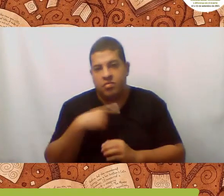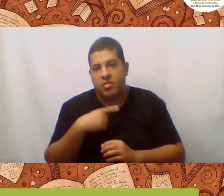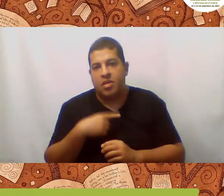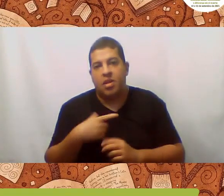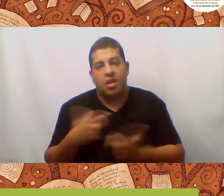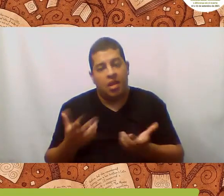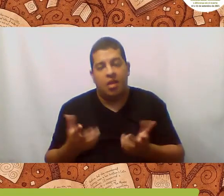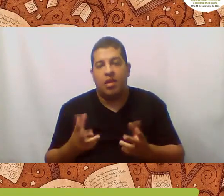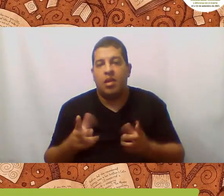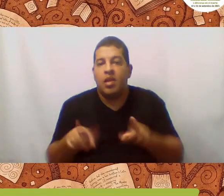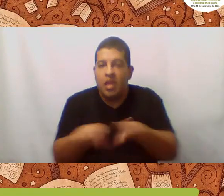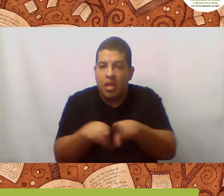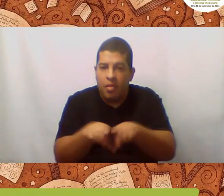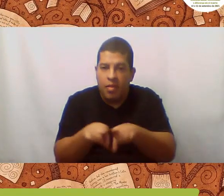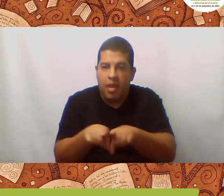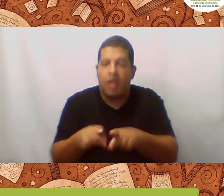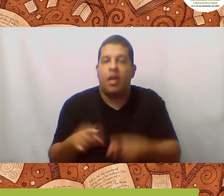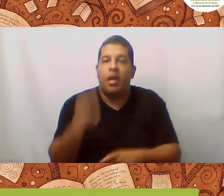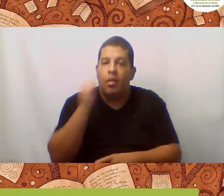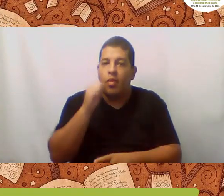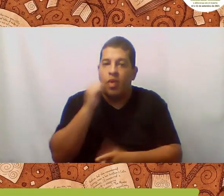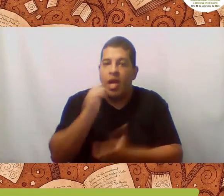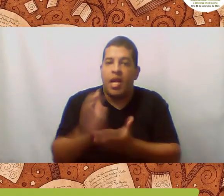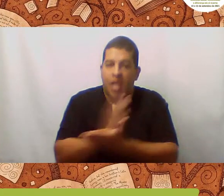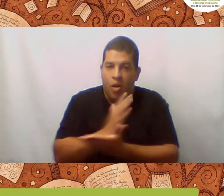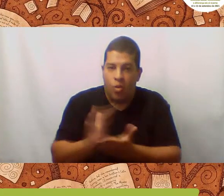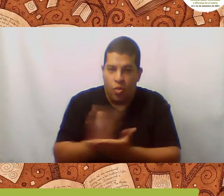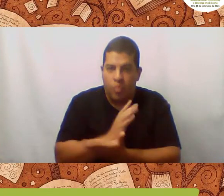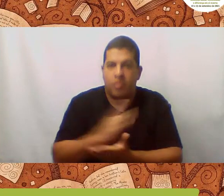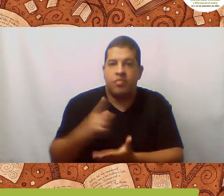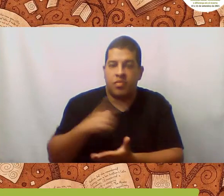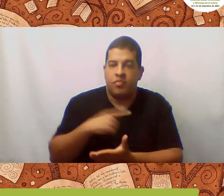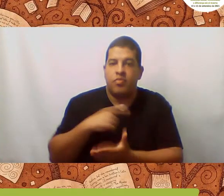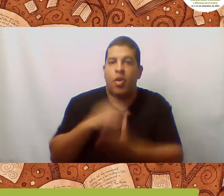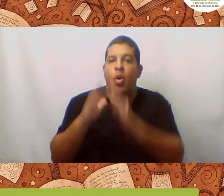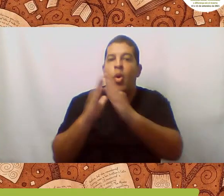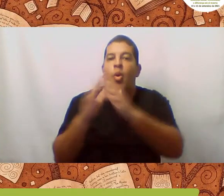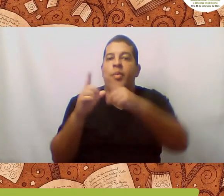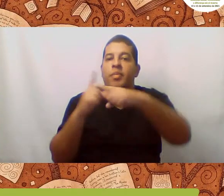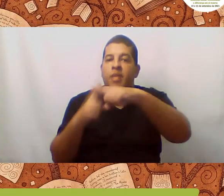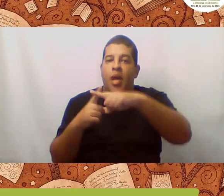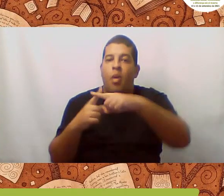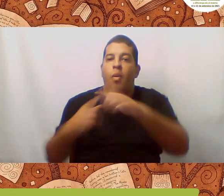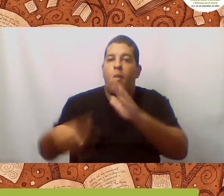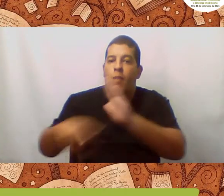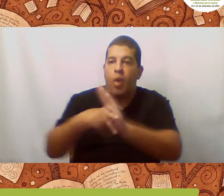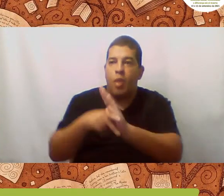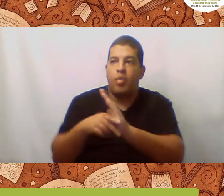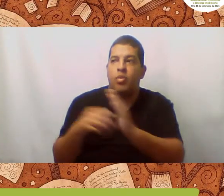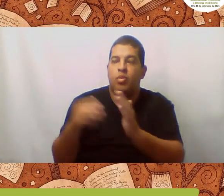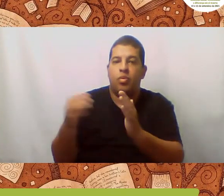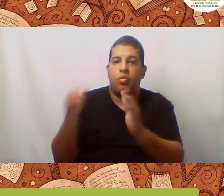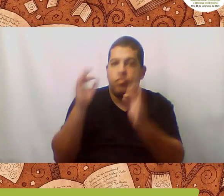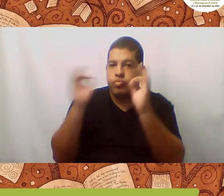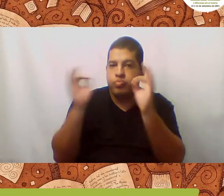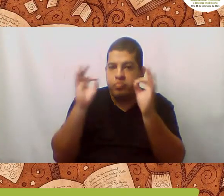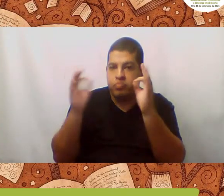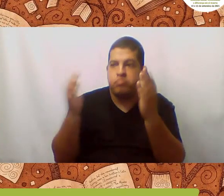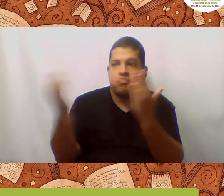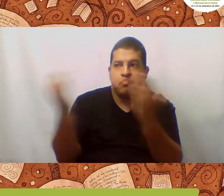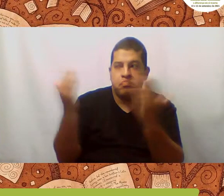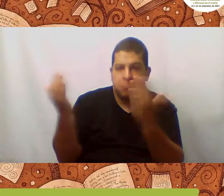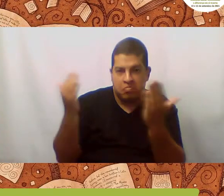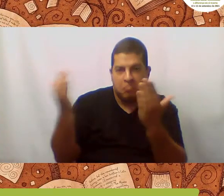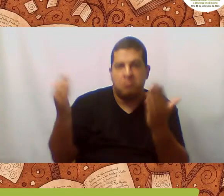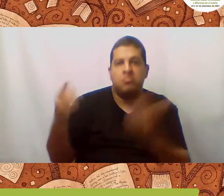hospitais psiquiátricos pelos maridos, né, na medida em que elas se mantinham indóceis ao domínio deles ou